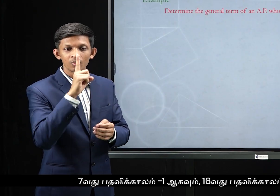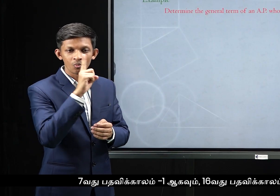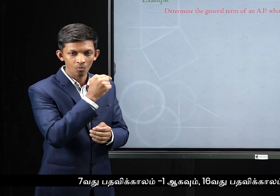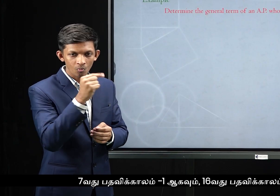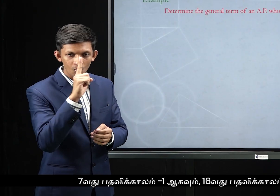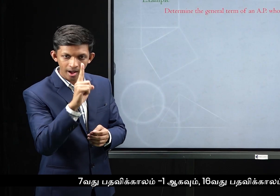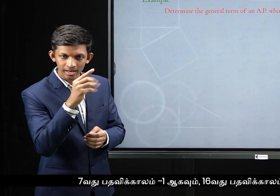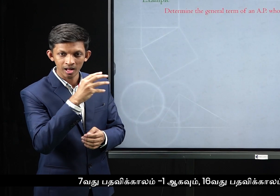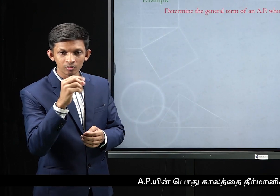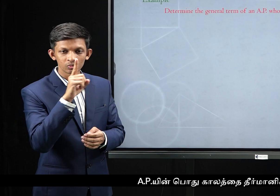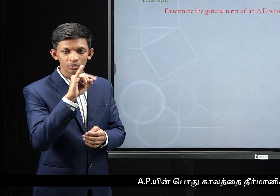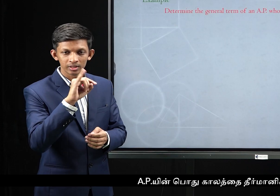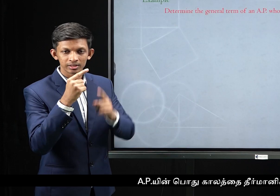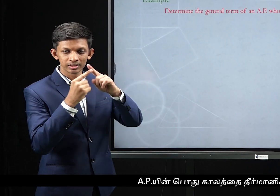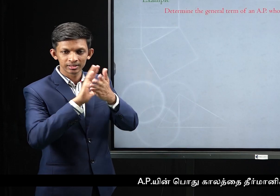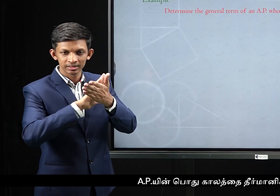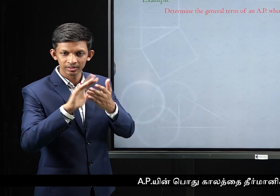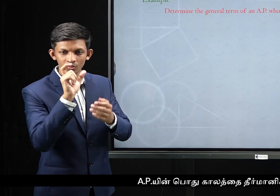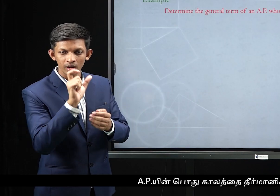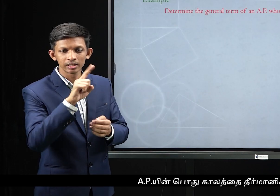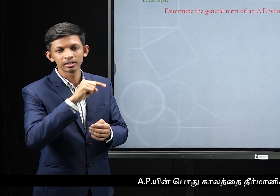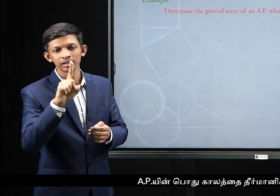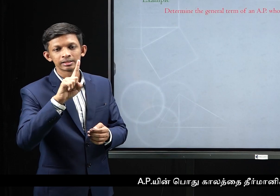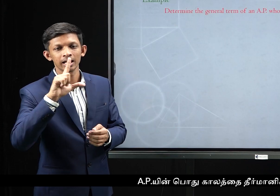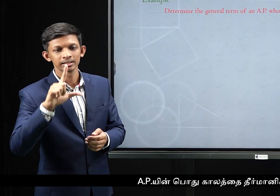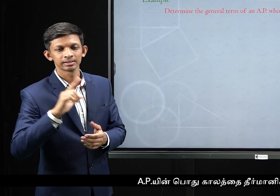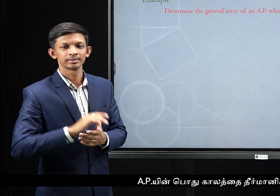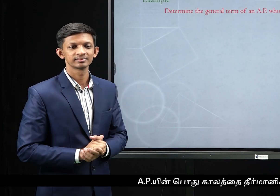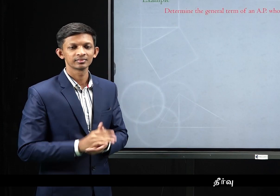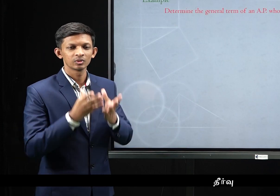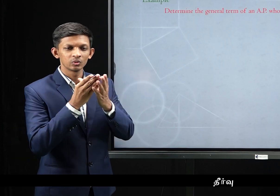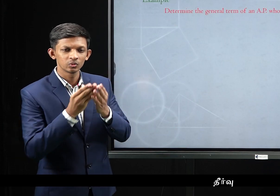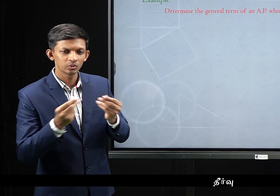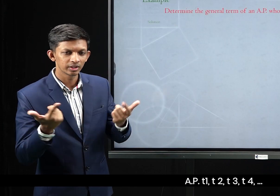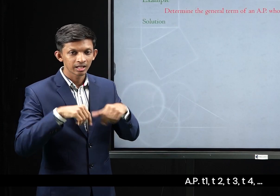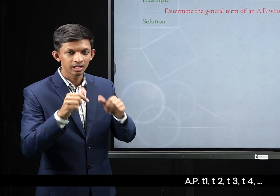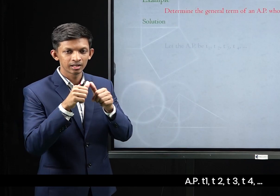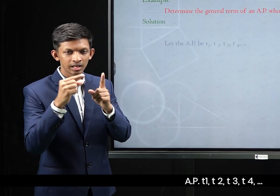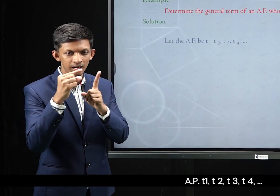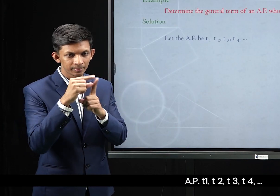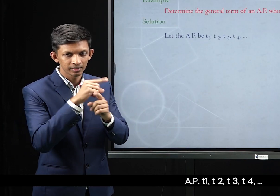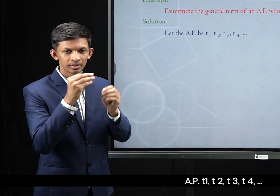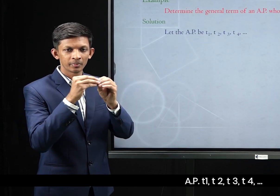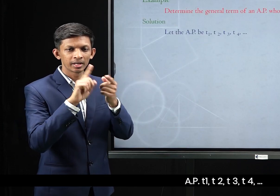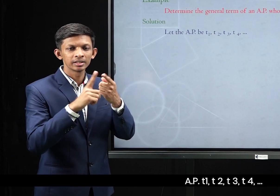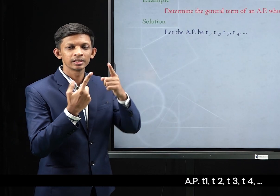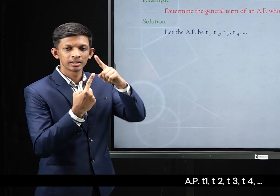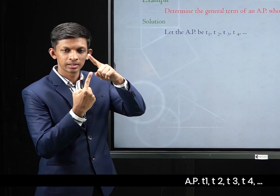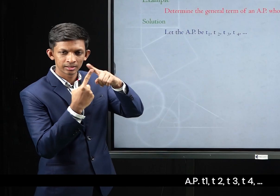ஆகவும் இருக்கும். ஏபியின் பொதுவான காலத்தை தீர்மானிக்கவும். தீர்வு: ஏபி T1